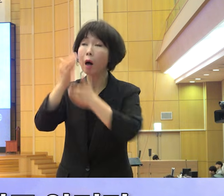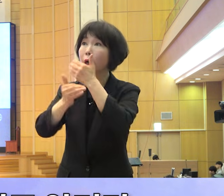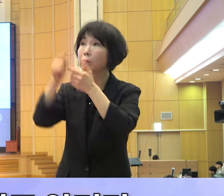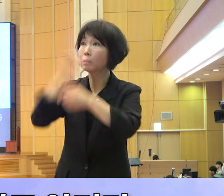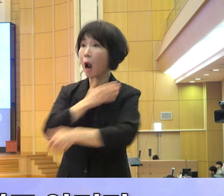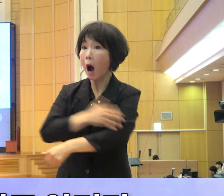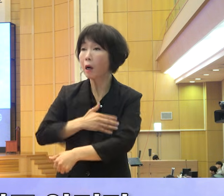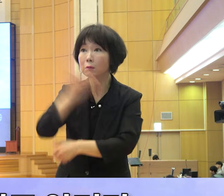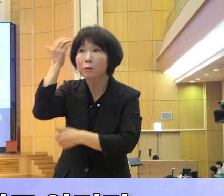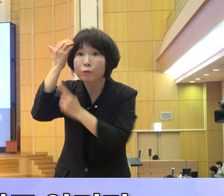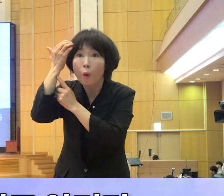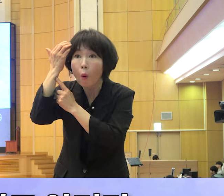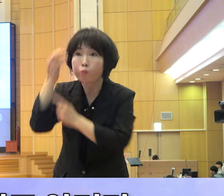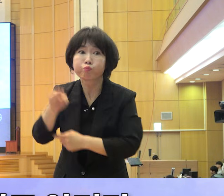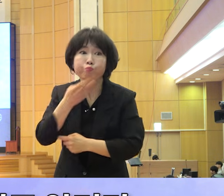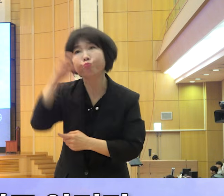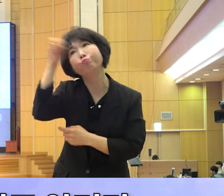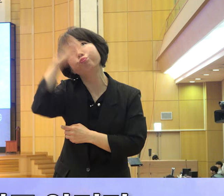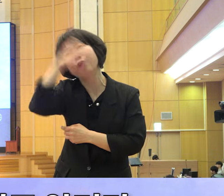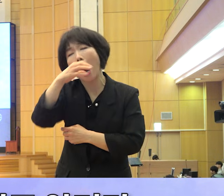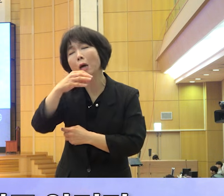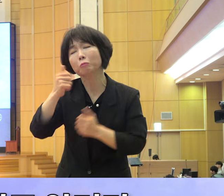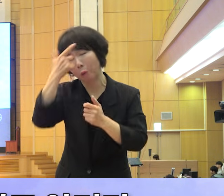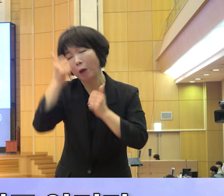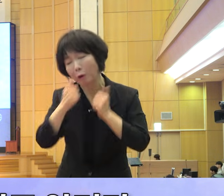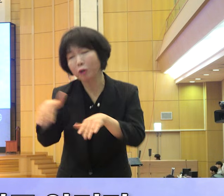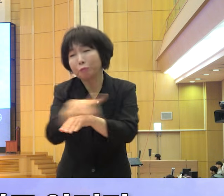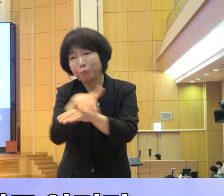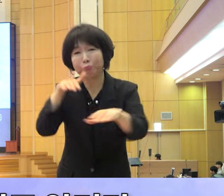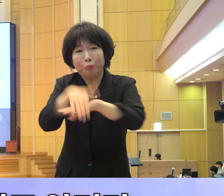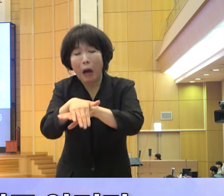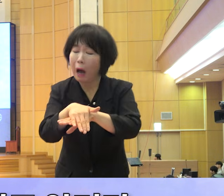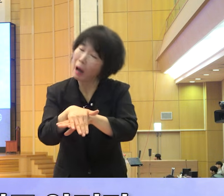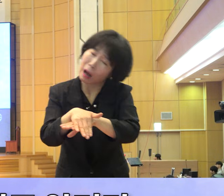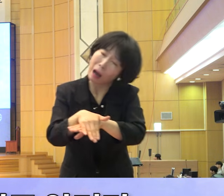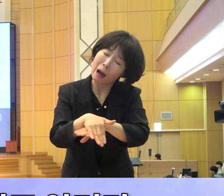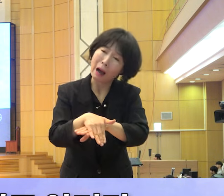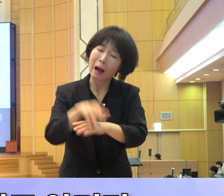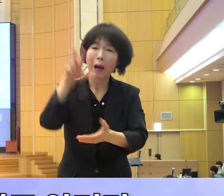채 믿는다고 하고, 따라서 지금